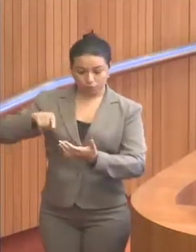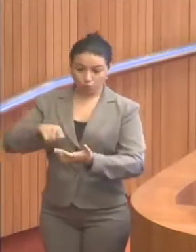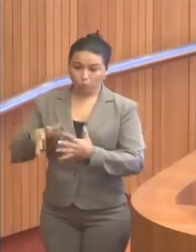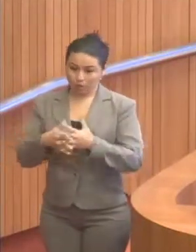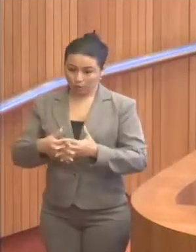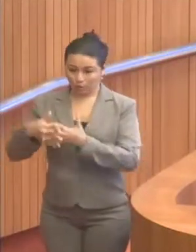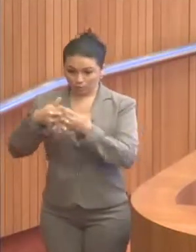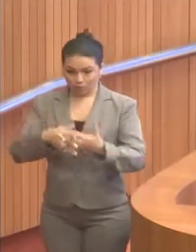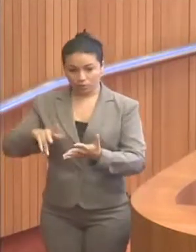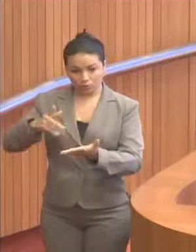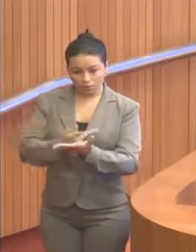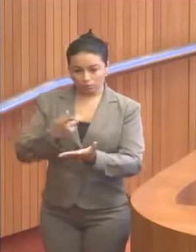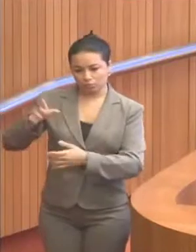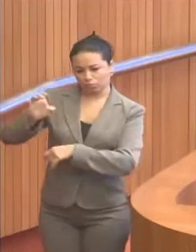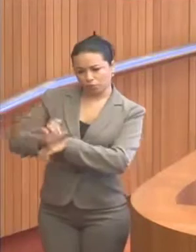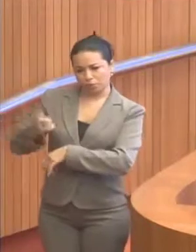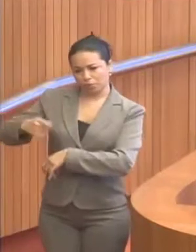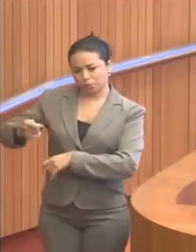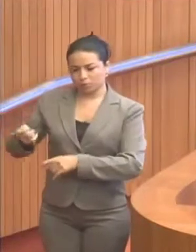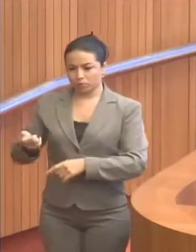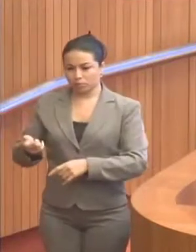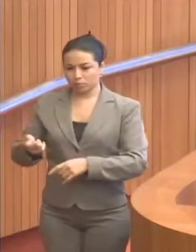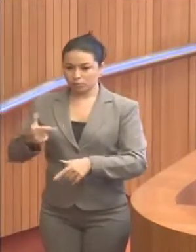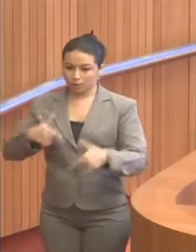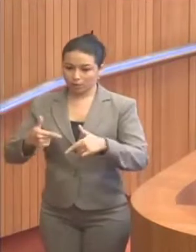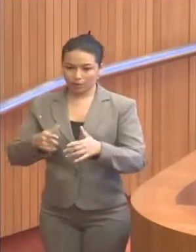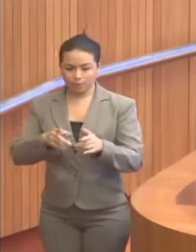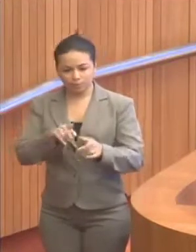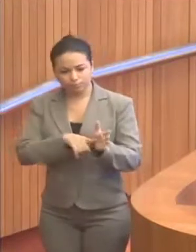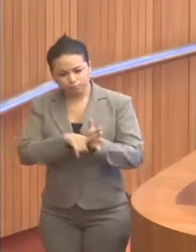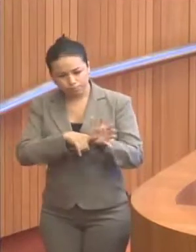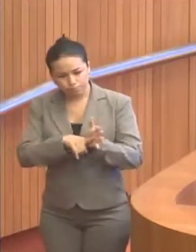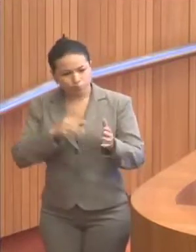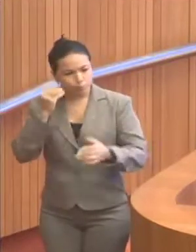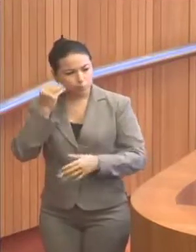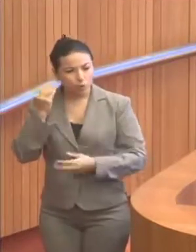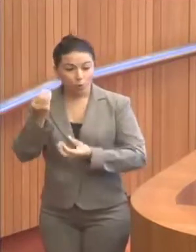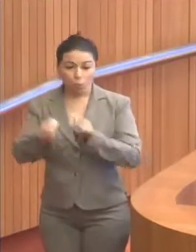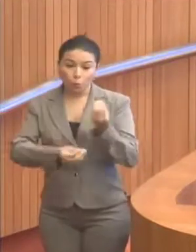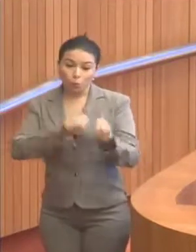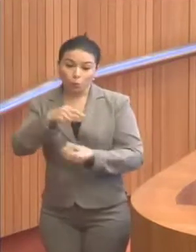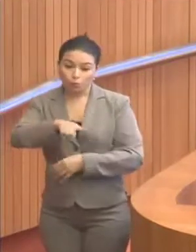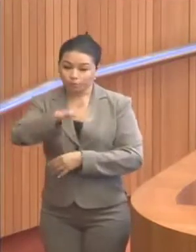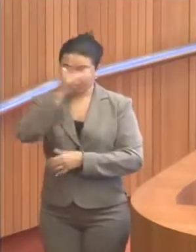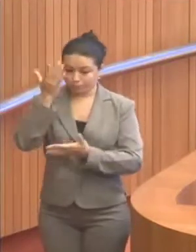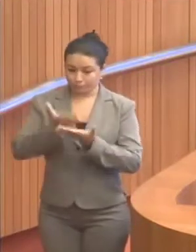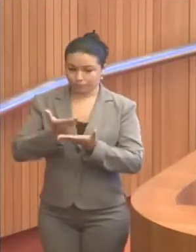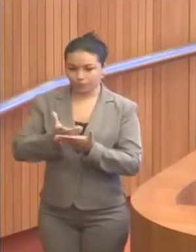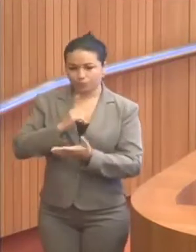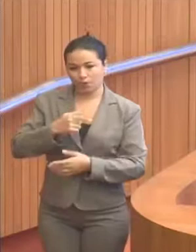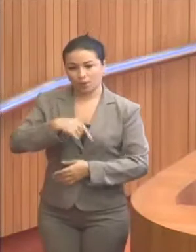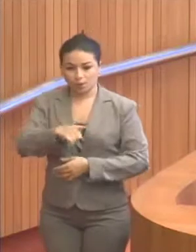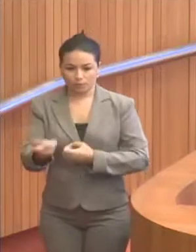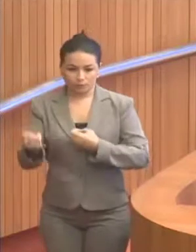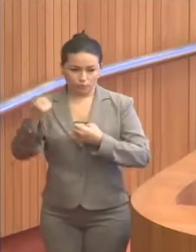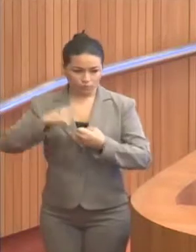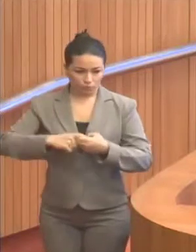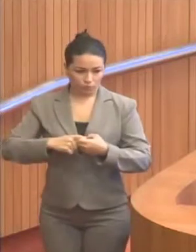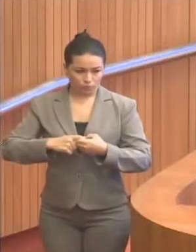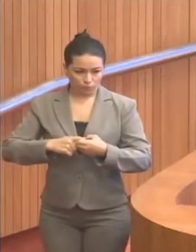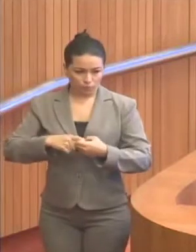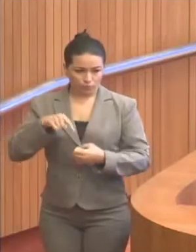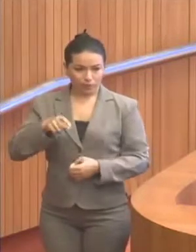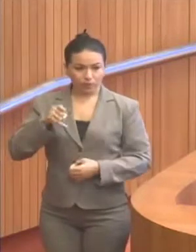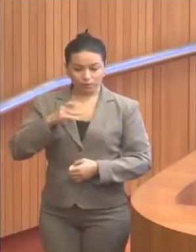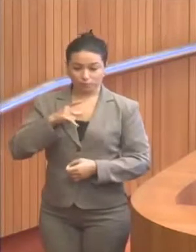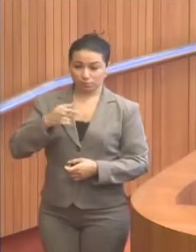mínimo o Estado deveria ter um trabalho prévio de fiscalização para verificar como que os estudantes estavam sendo transportados, né? E se